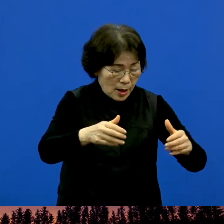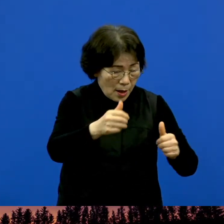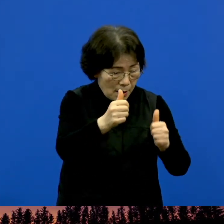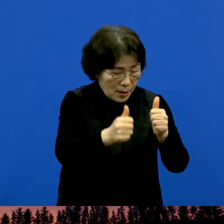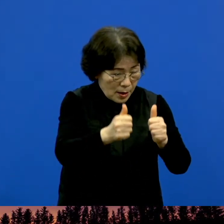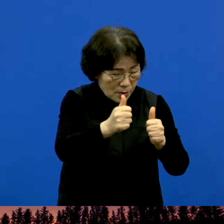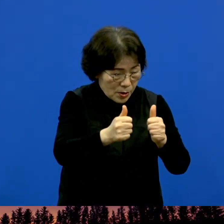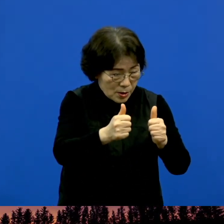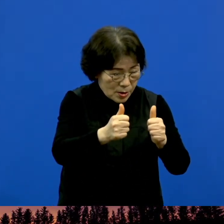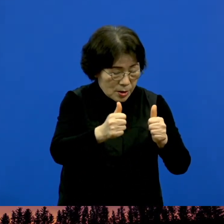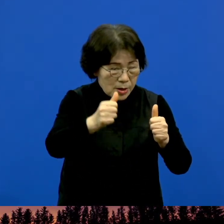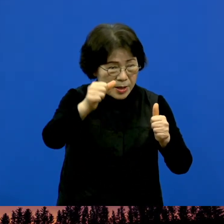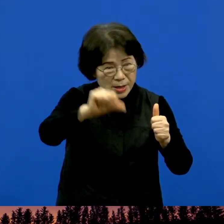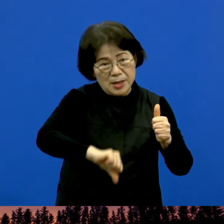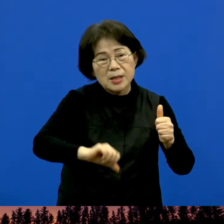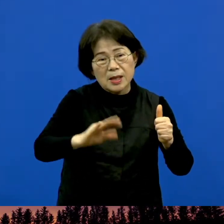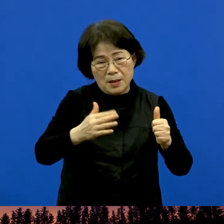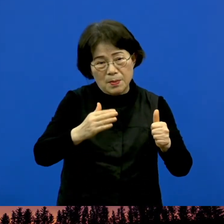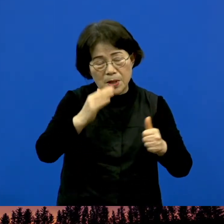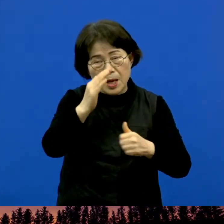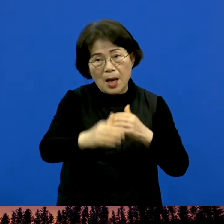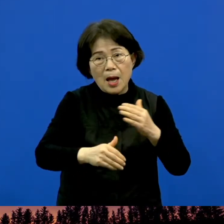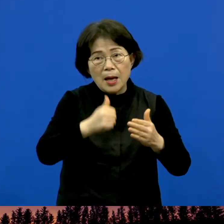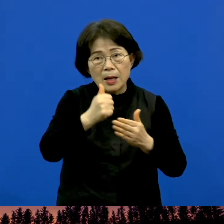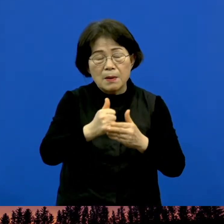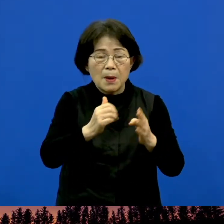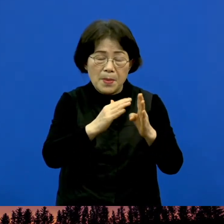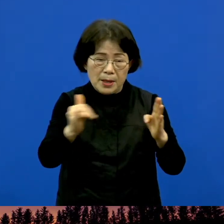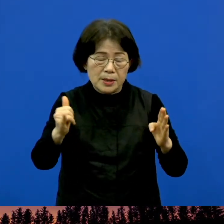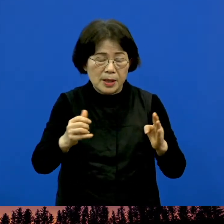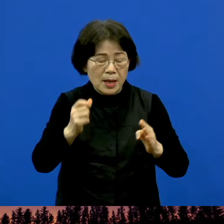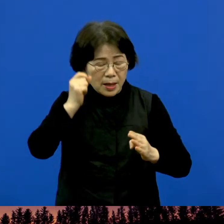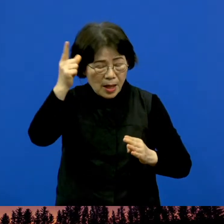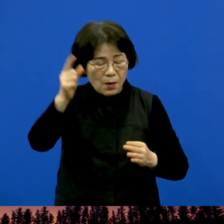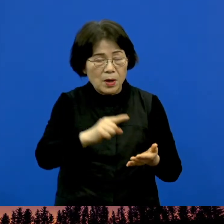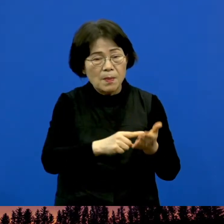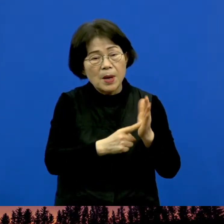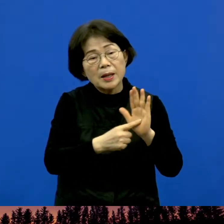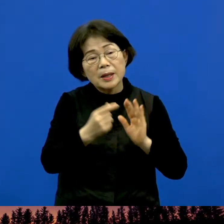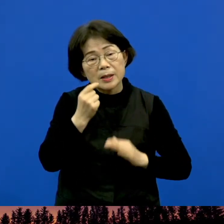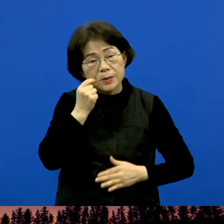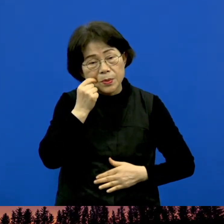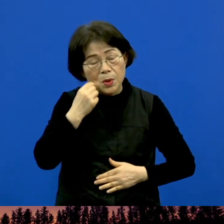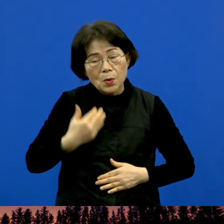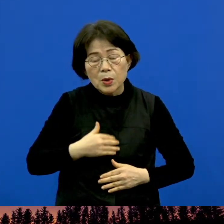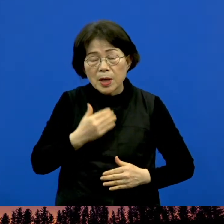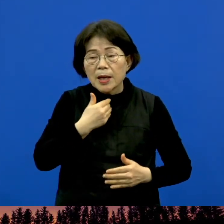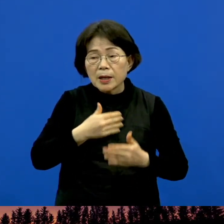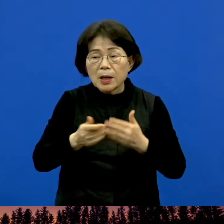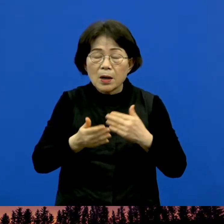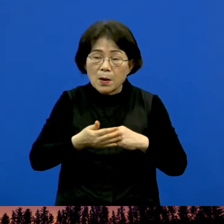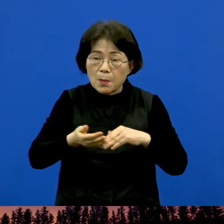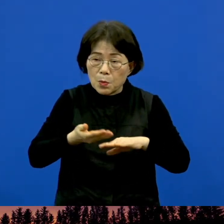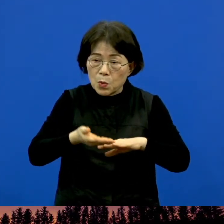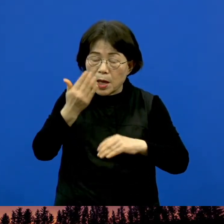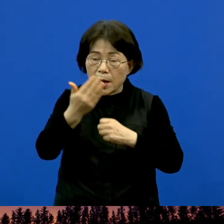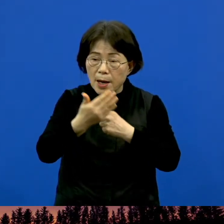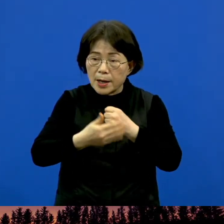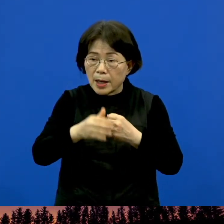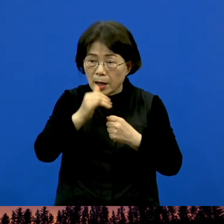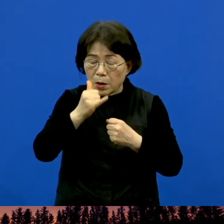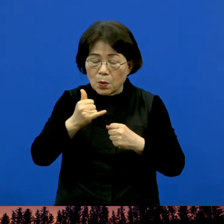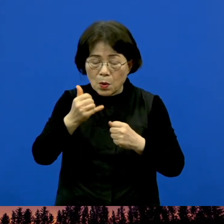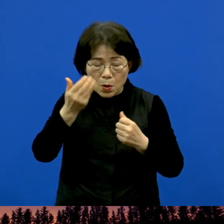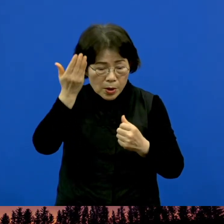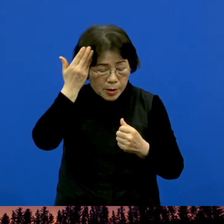세상에서 어떻게 하나님의 백성을 탁월함을 드러낼 수가 없습니다. 여러분 우리의 경험 위에 은혜가 임해야 되고 우리의 지식 위에